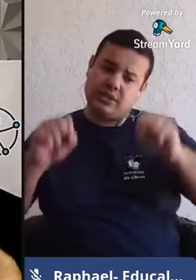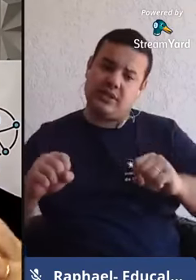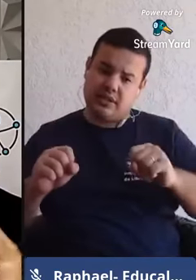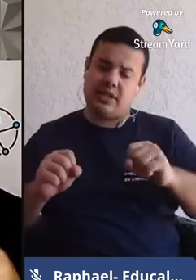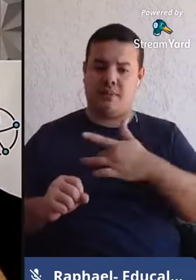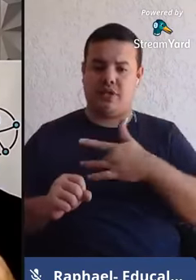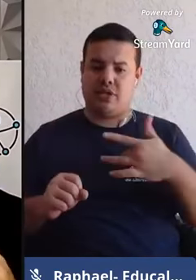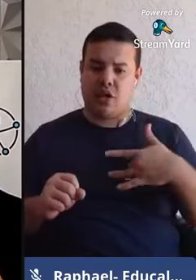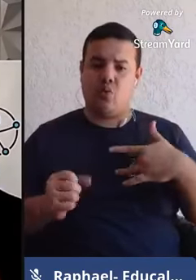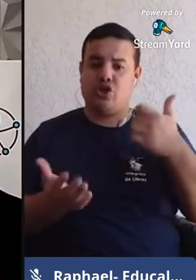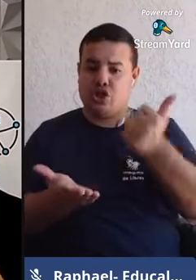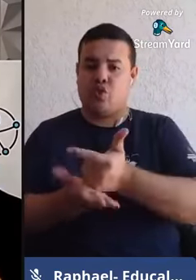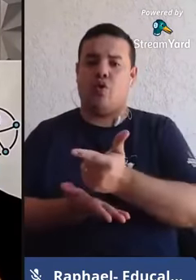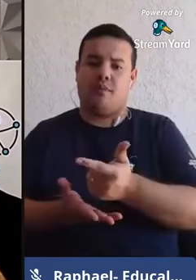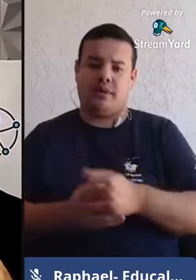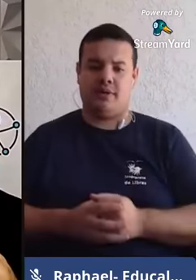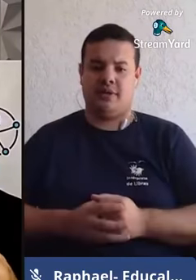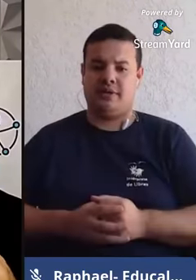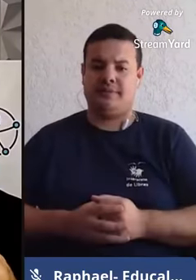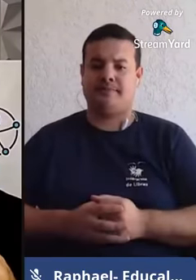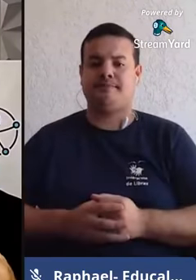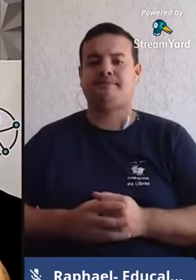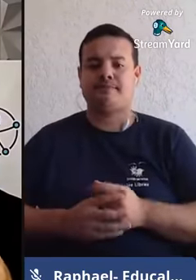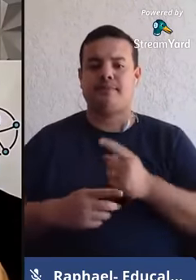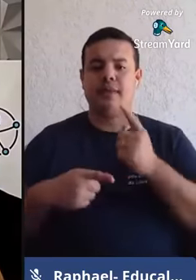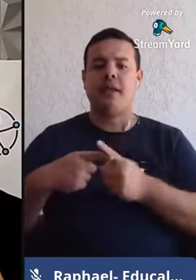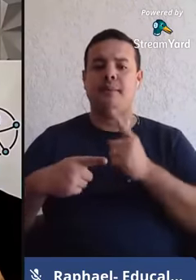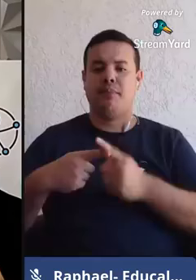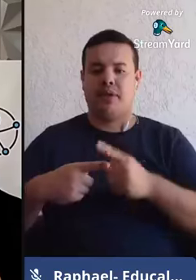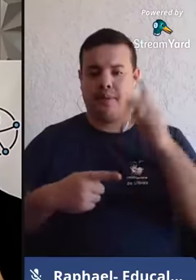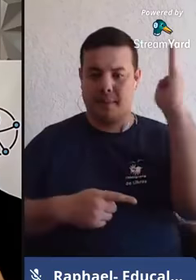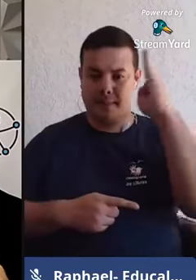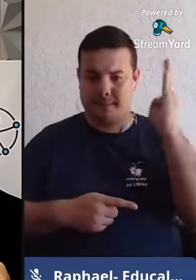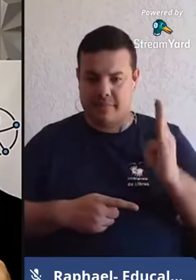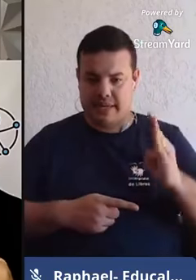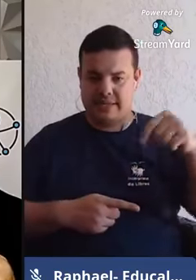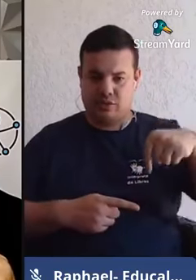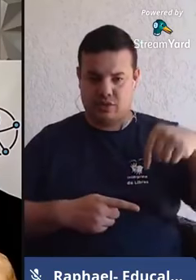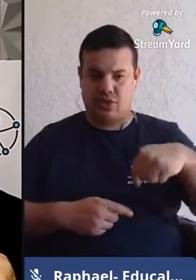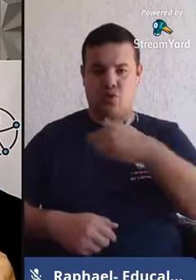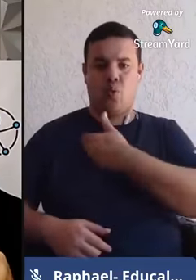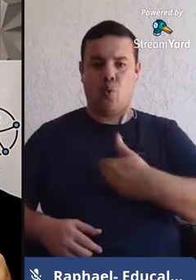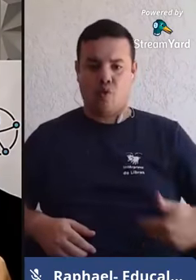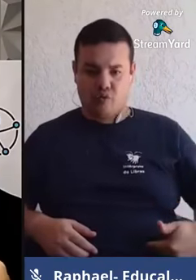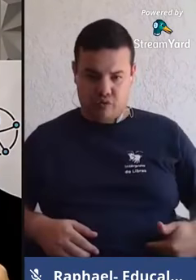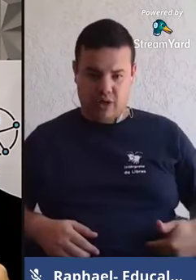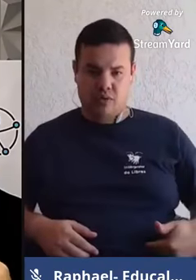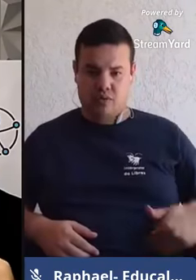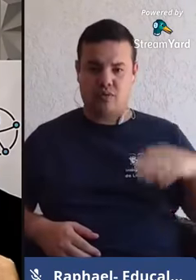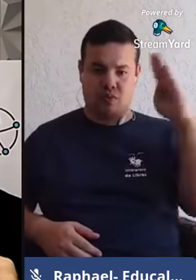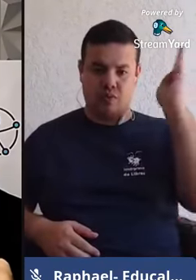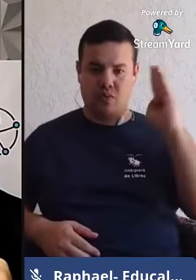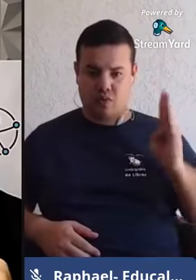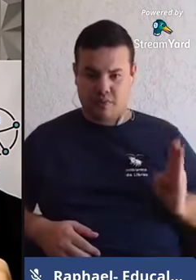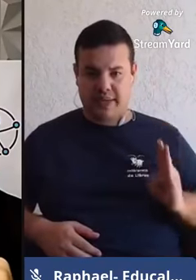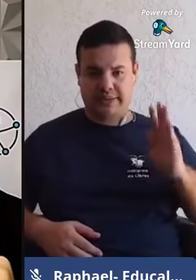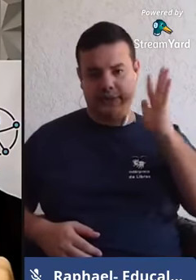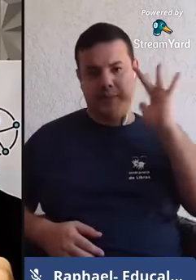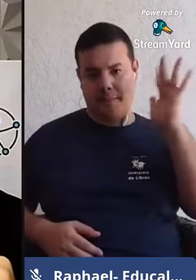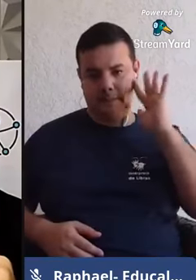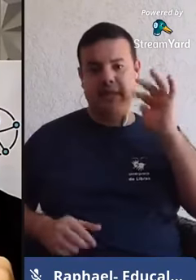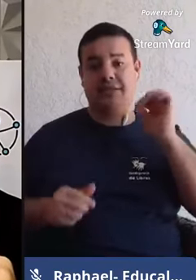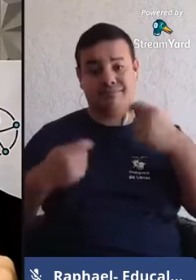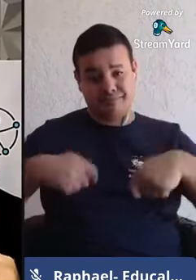quê? Porque o Brasil enxerga, Cid, e o governo no Brasil enxerga, e isso é uma coisa que precisa ser mudada a nível